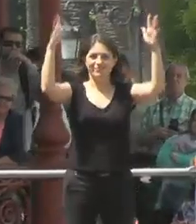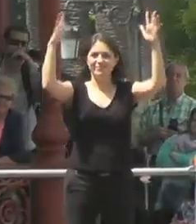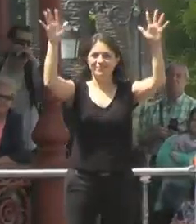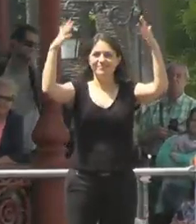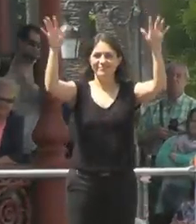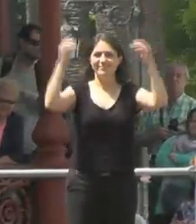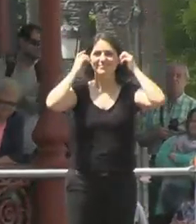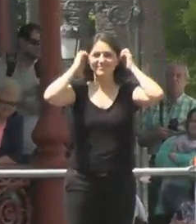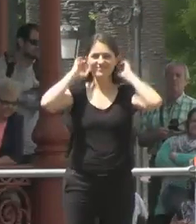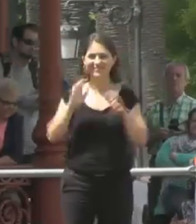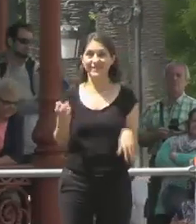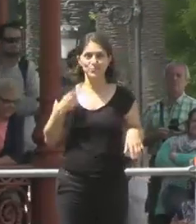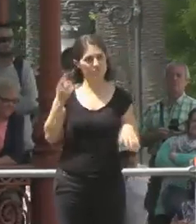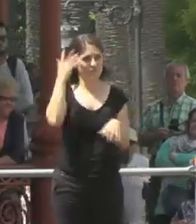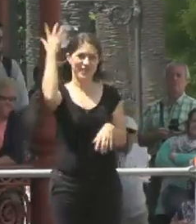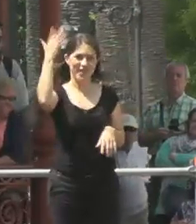Se ha hecho filósofo.